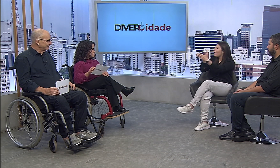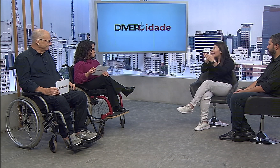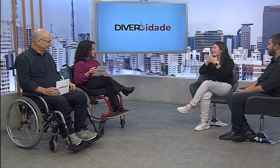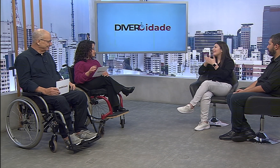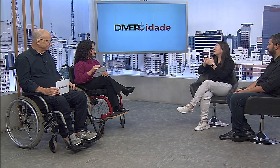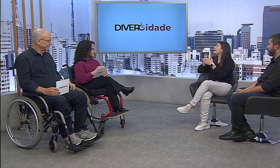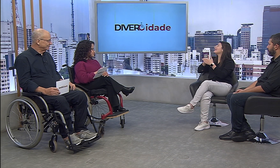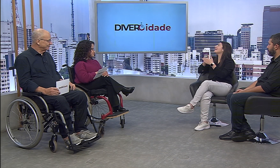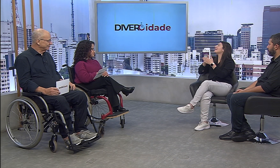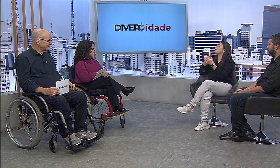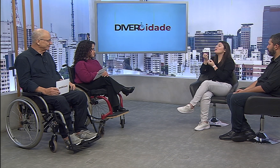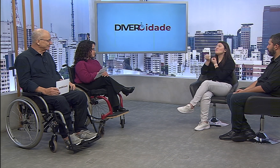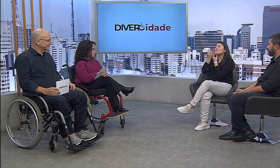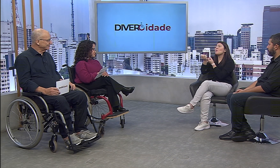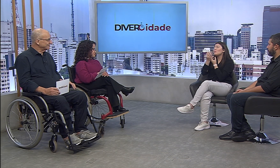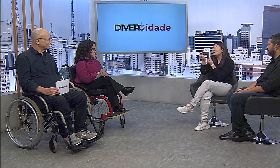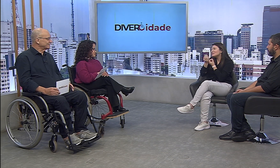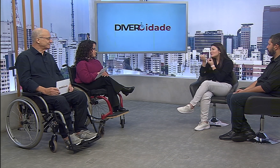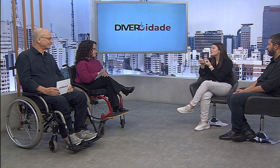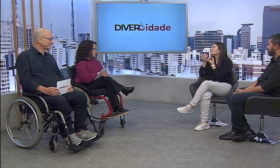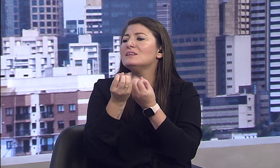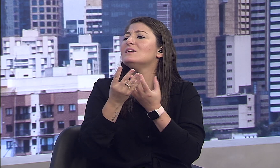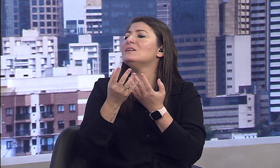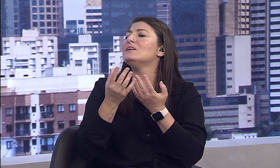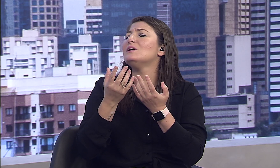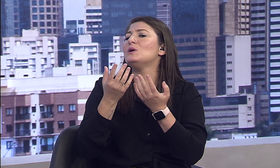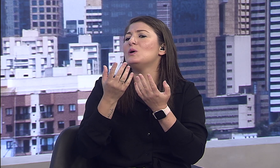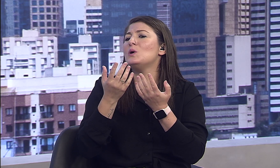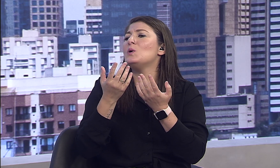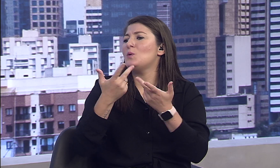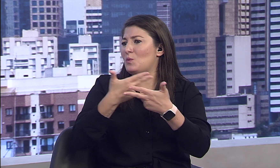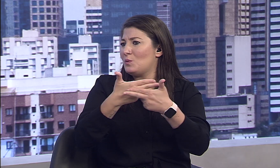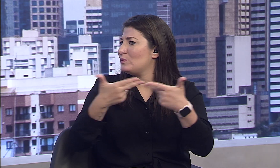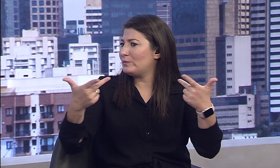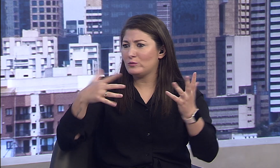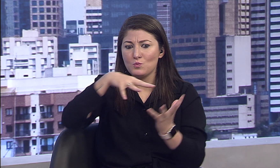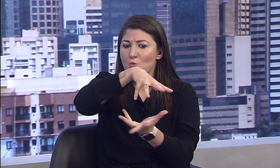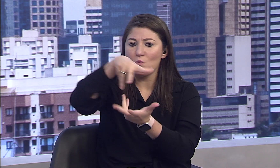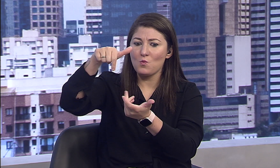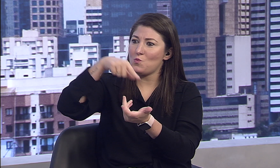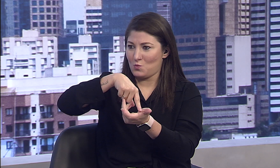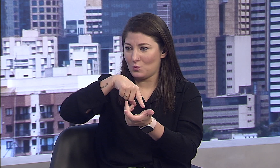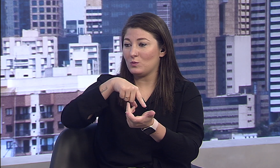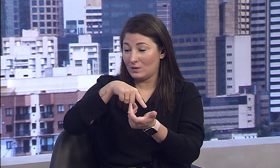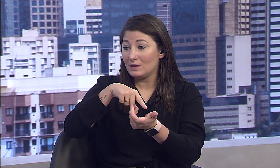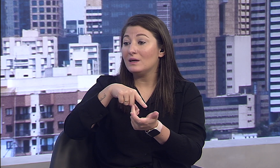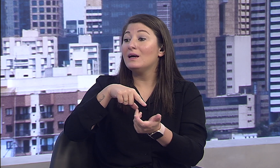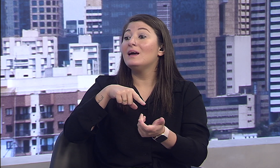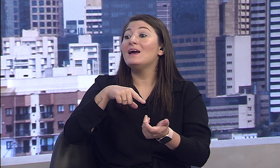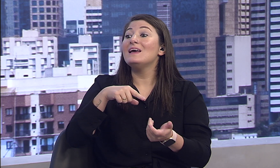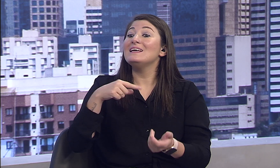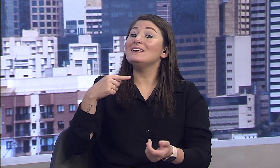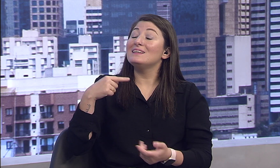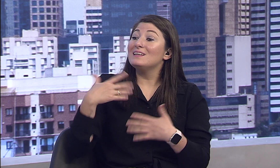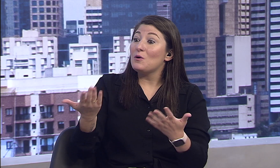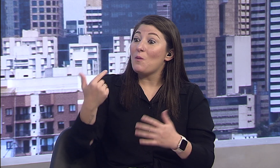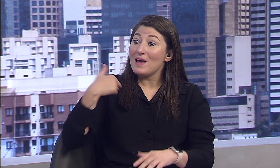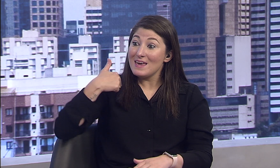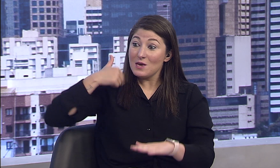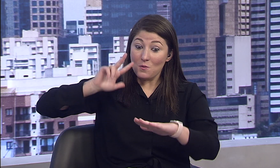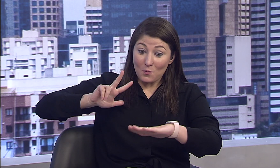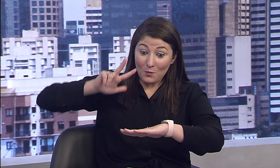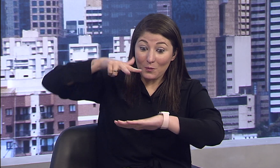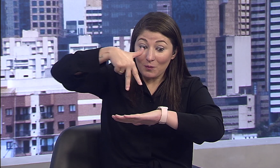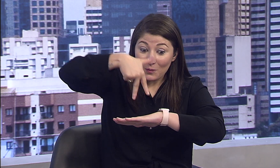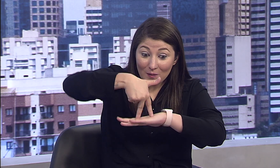exemplo, nós da comunidade surda, pessoas surdas, já venhamos com precariedades desde lá de trás.